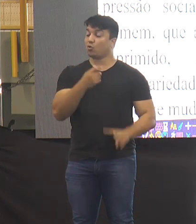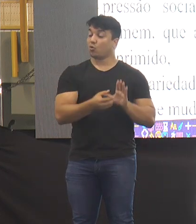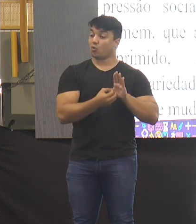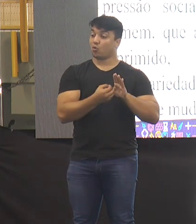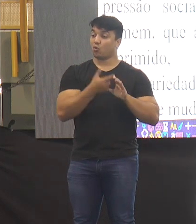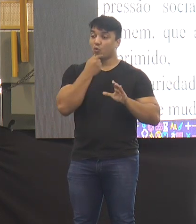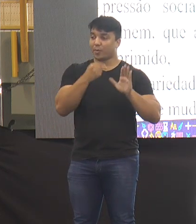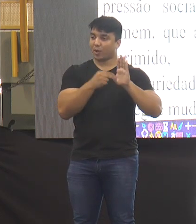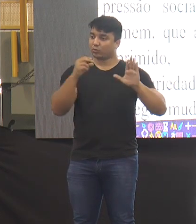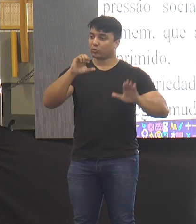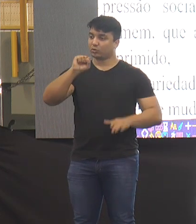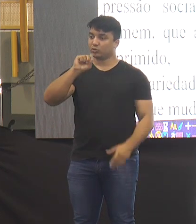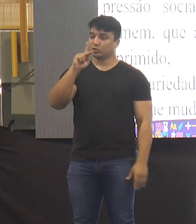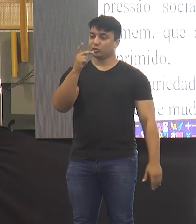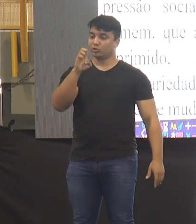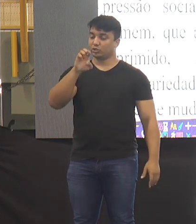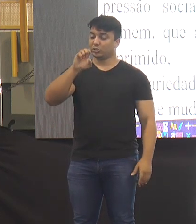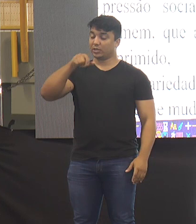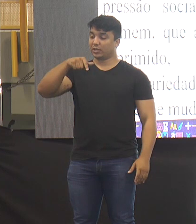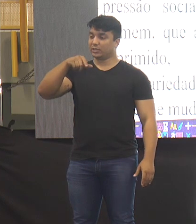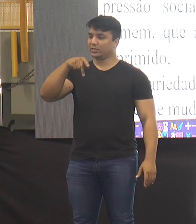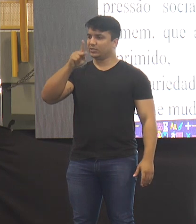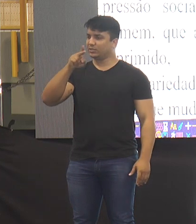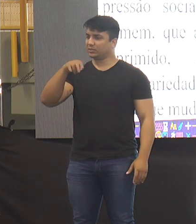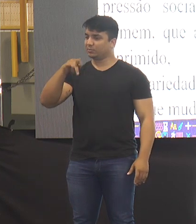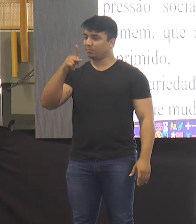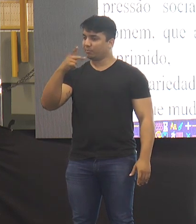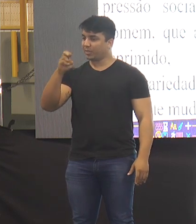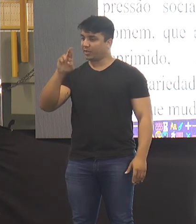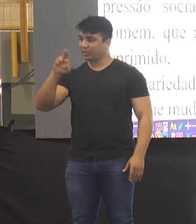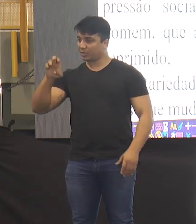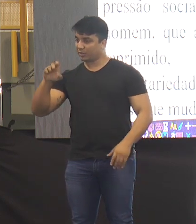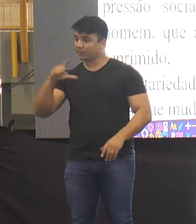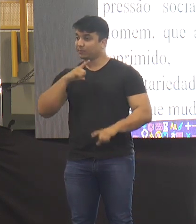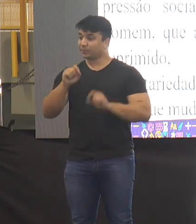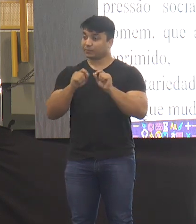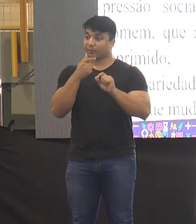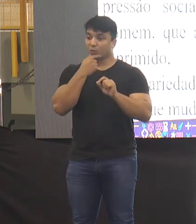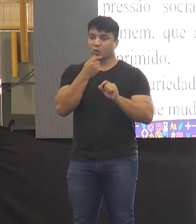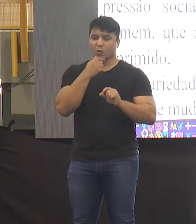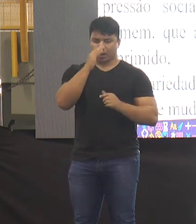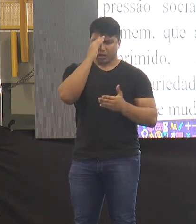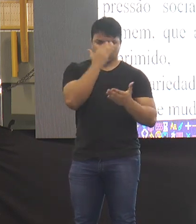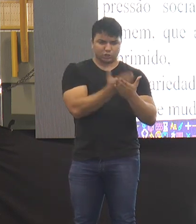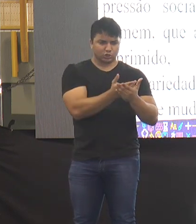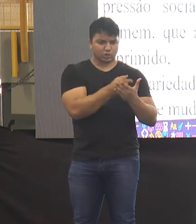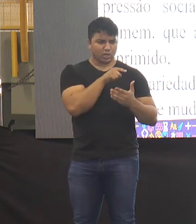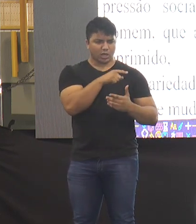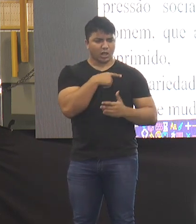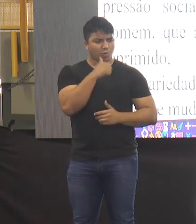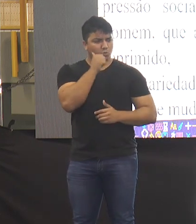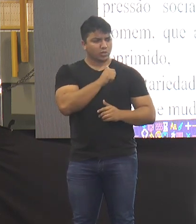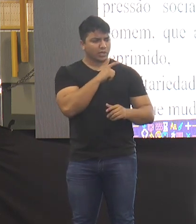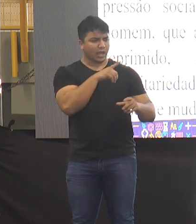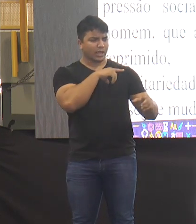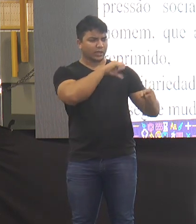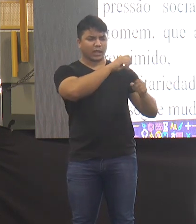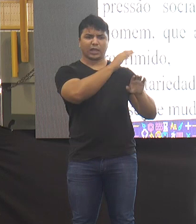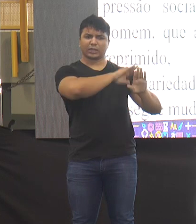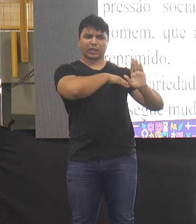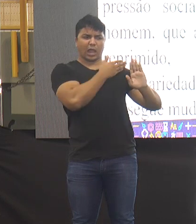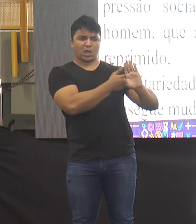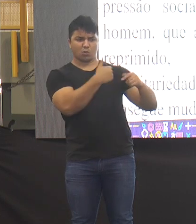No Otelo do Shakespeare, o Otelo, acreditando ser traído, mata com as próprias mãos a mulher que